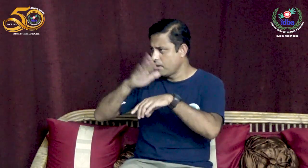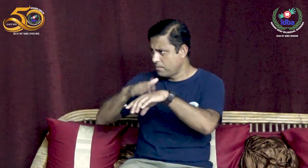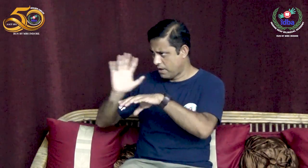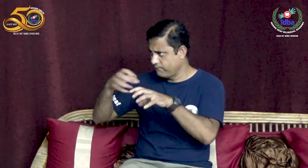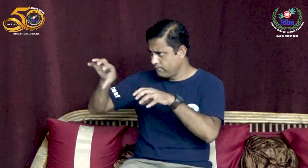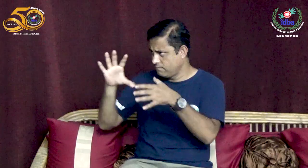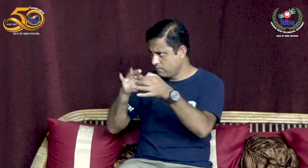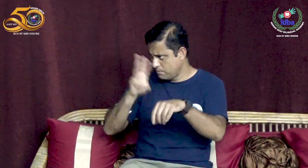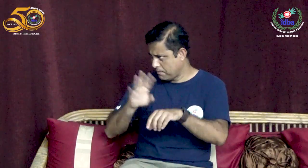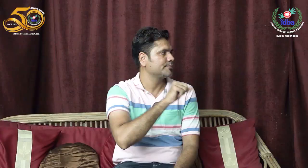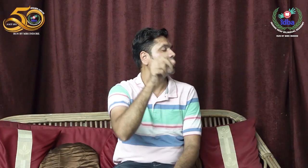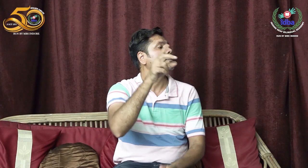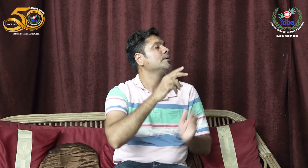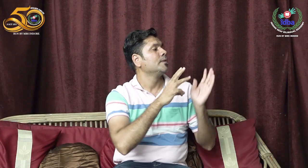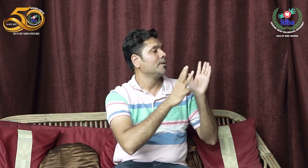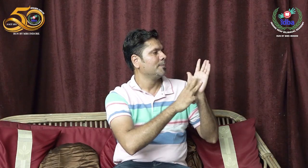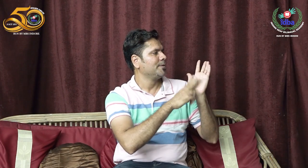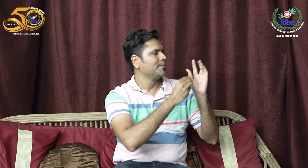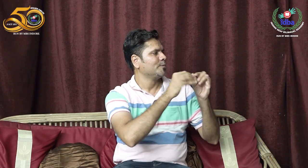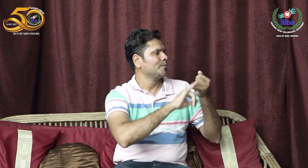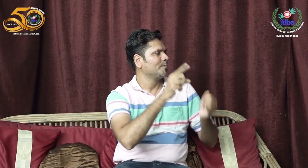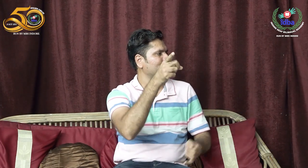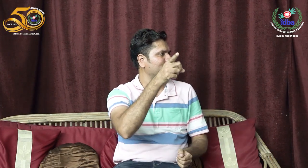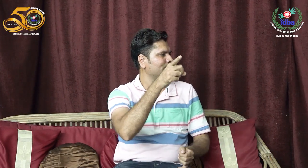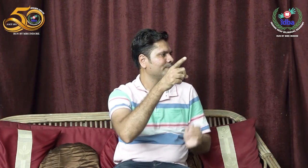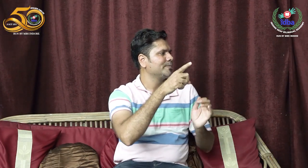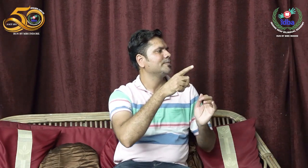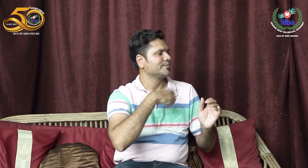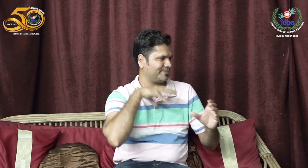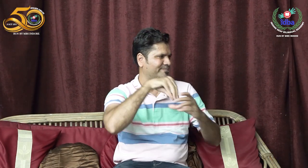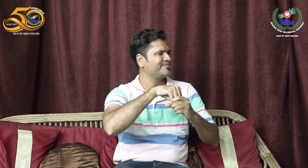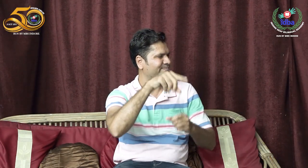सकें। अच्छा, आपका ऐसा कोई एक्सपीरियंस रहा है अलग अलग कनेक्टेड जगहों पर रहने का? जी हाँ,